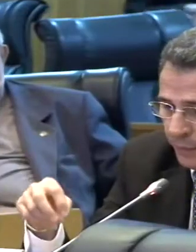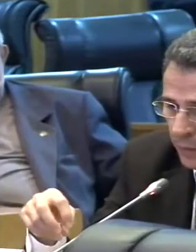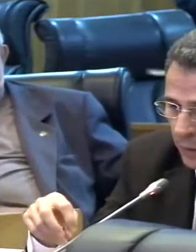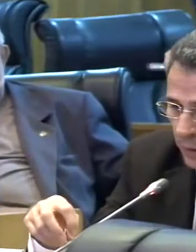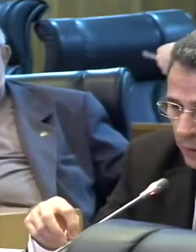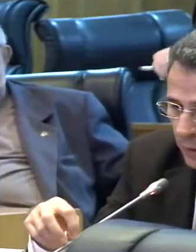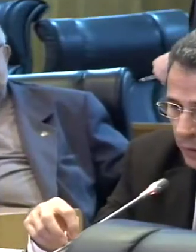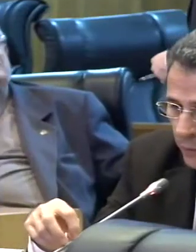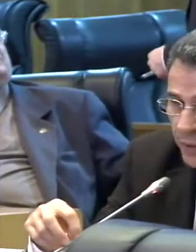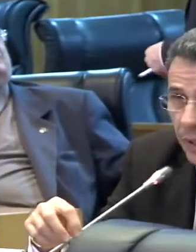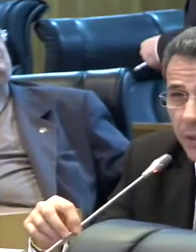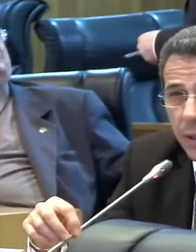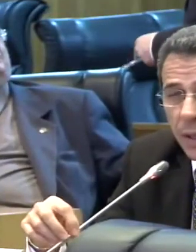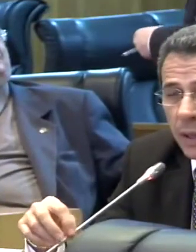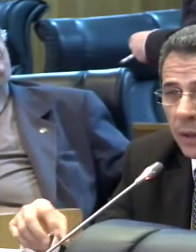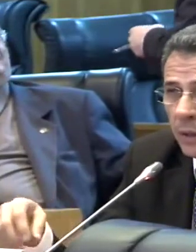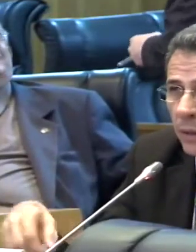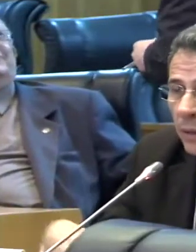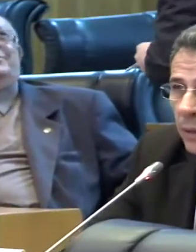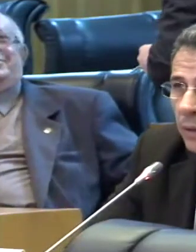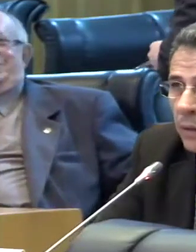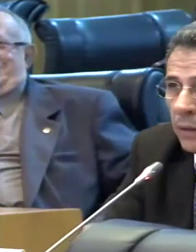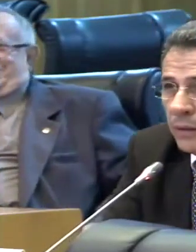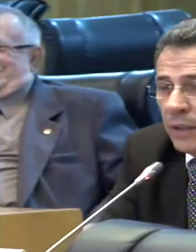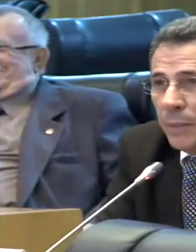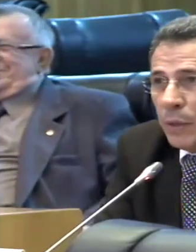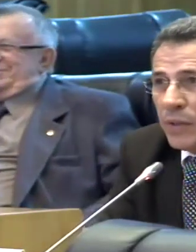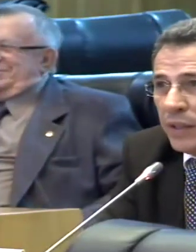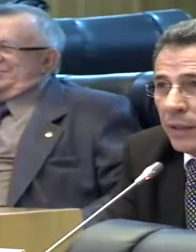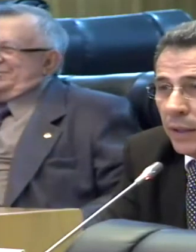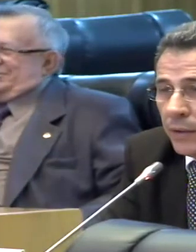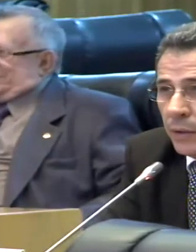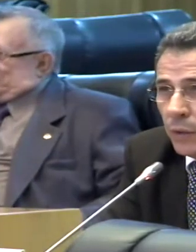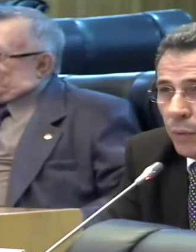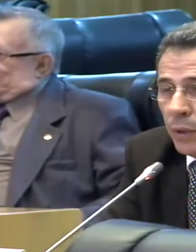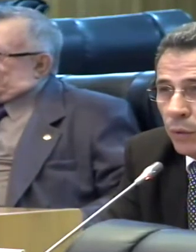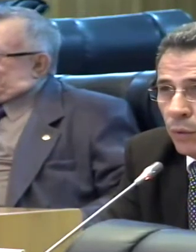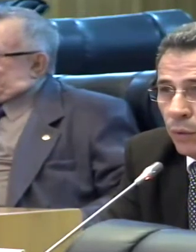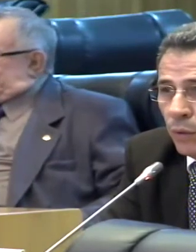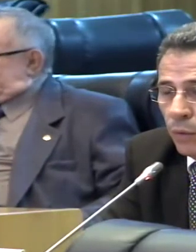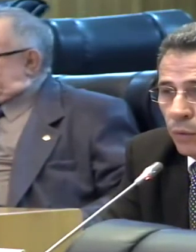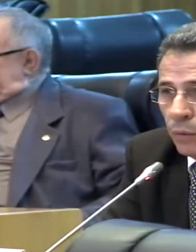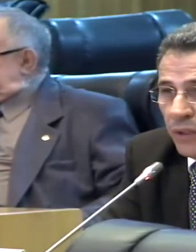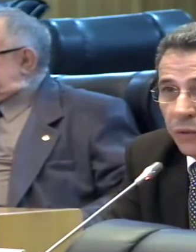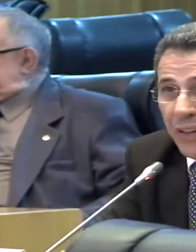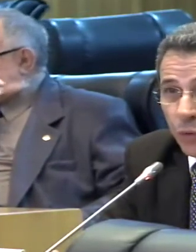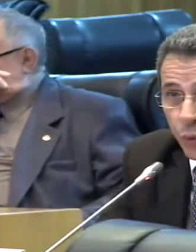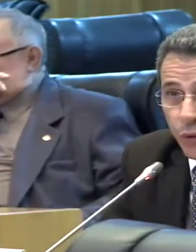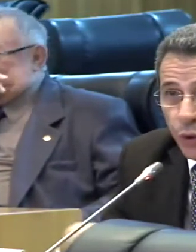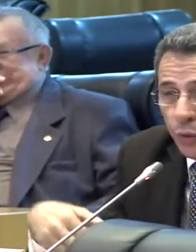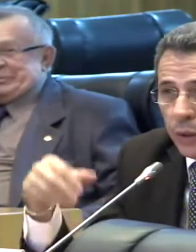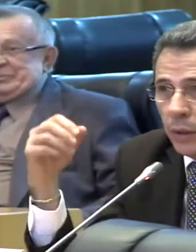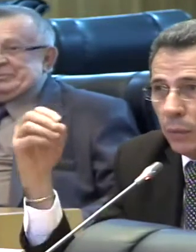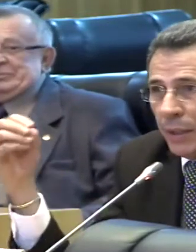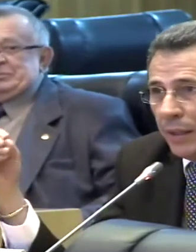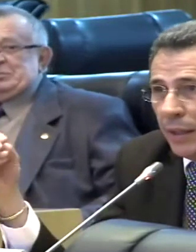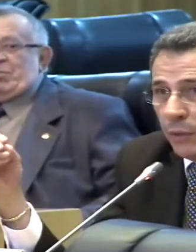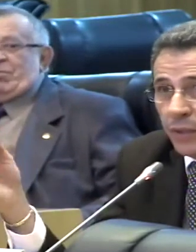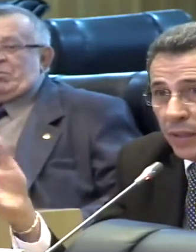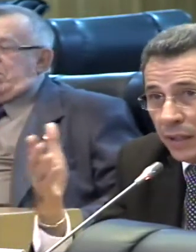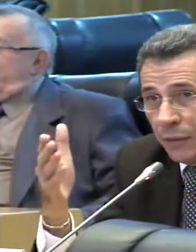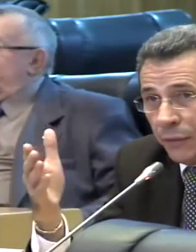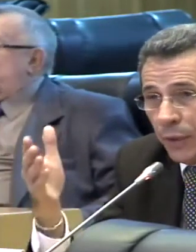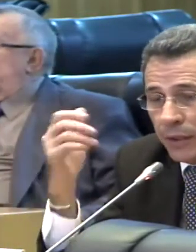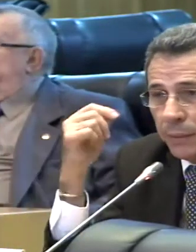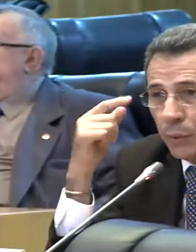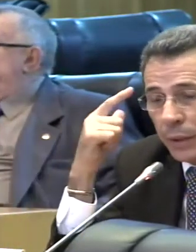Deputado Bira, Vossa Excelência se lembra com certeza de quando esse fato surgiu aqui no